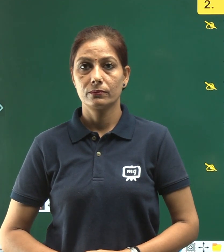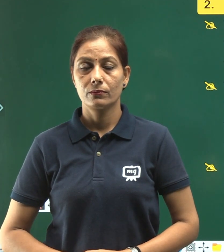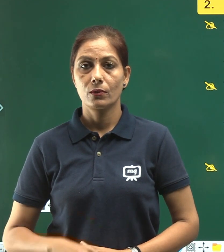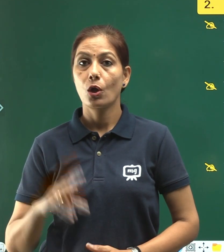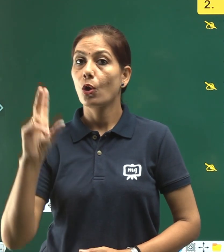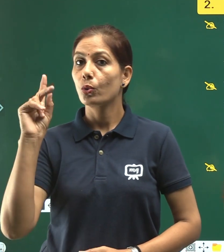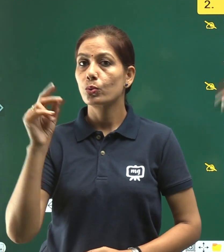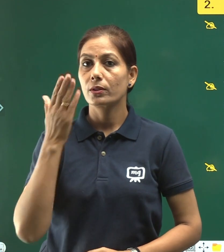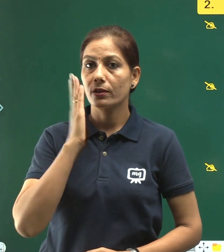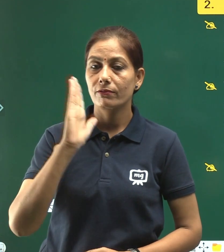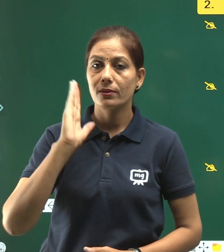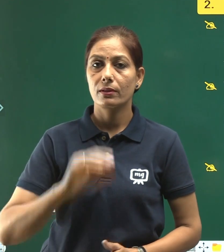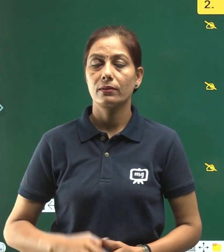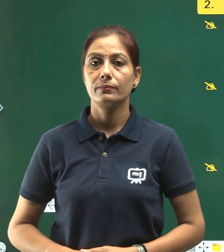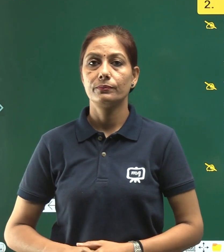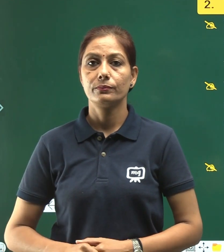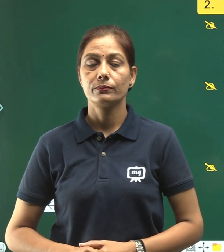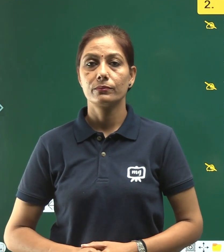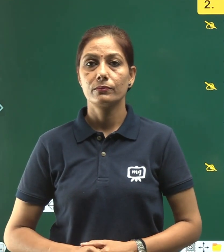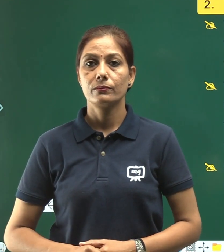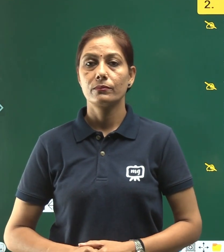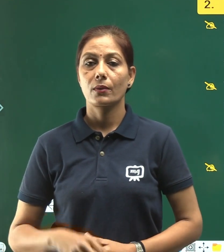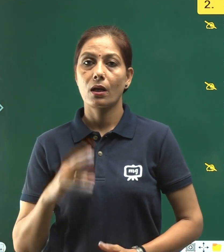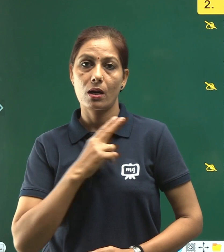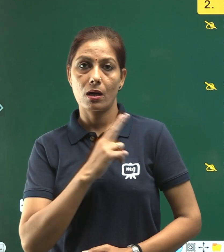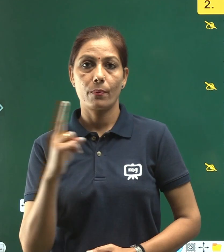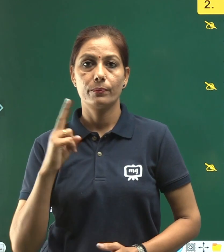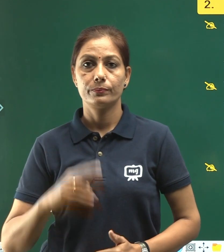दूसरी कविता बात सीधी थी पर।